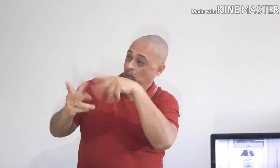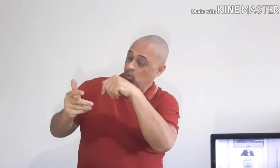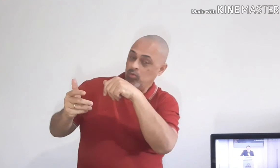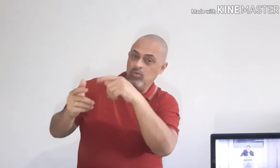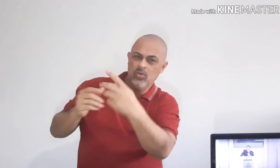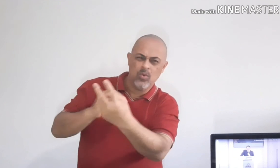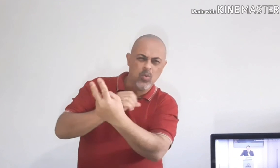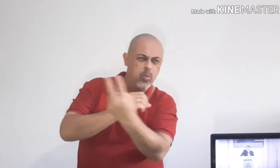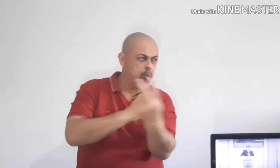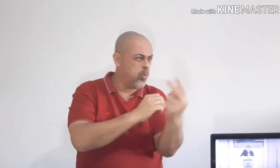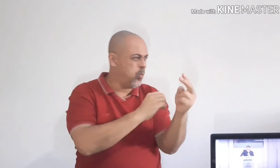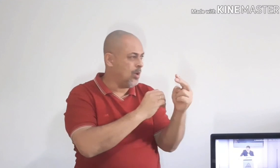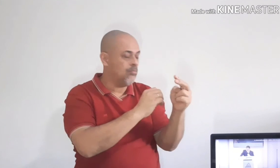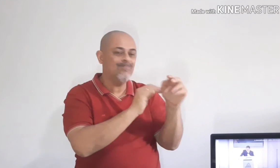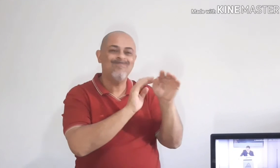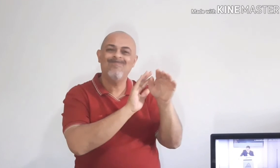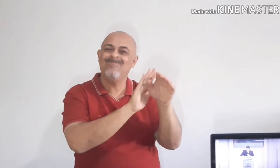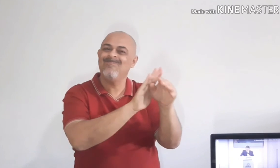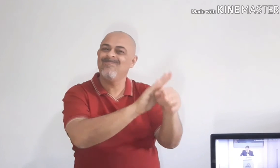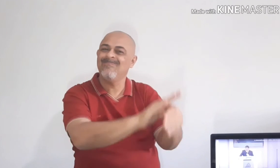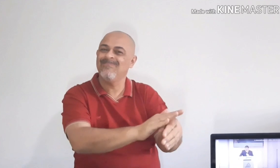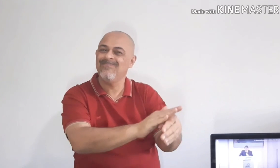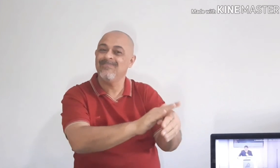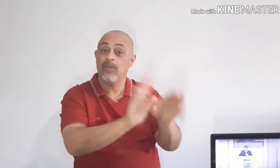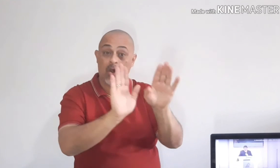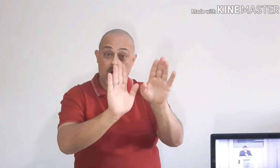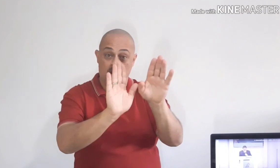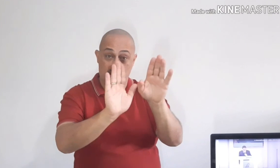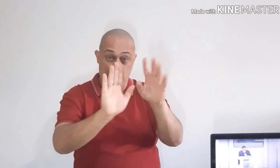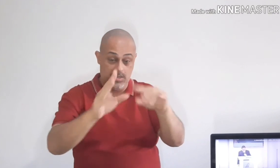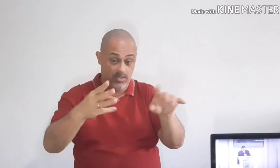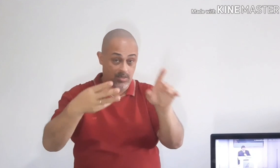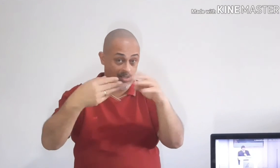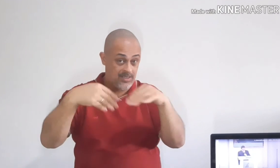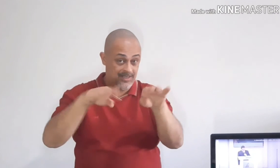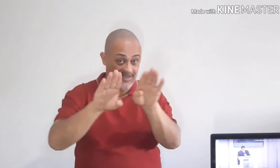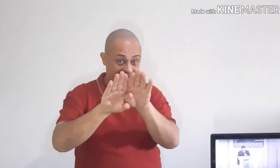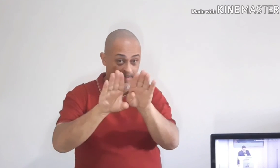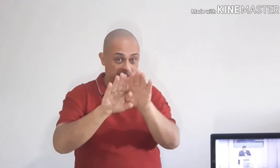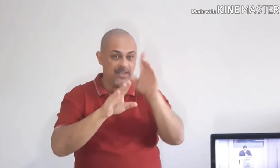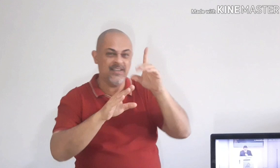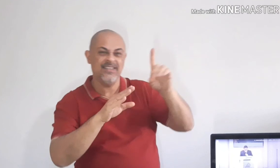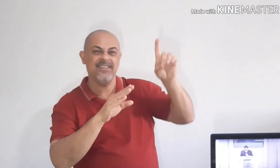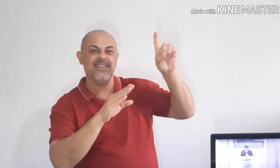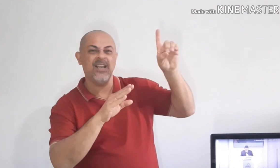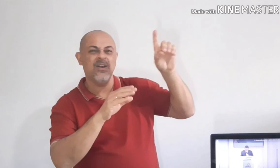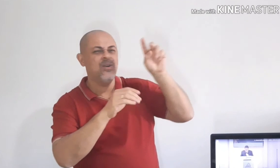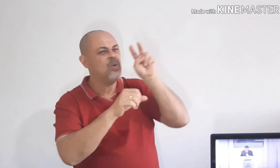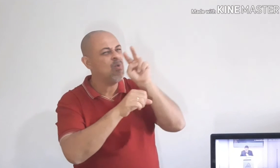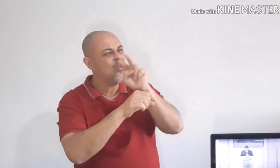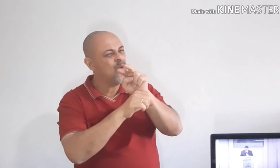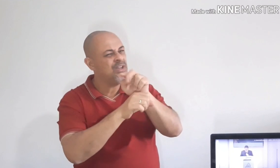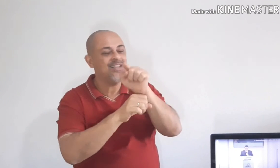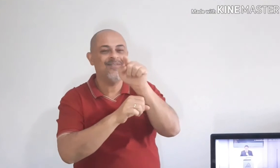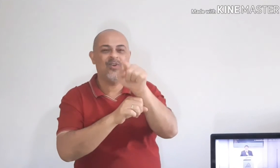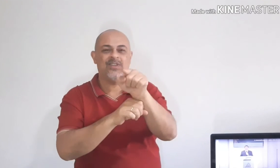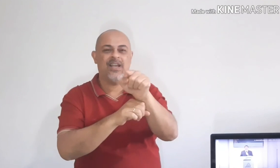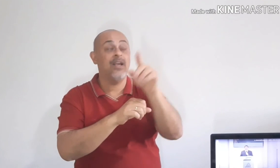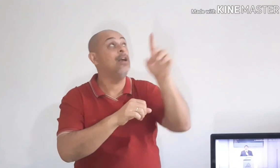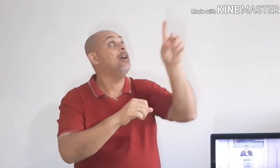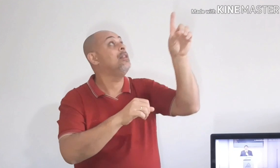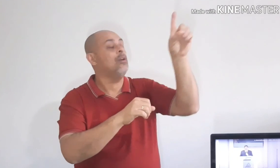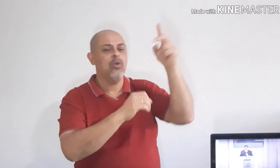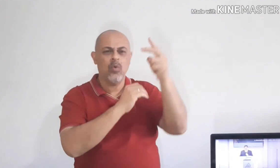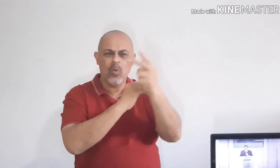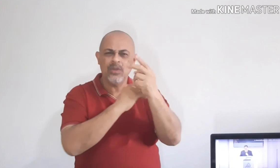circunda. E a última, sob o olhar zeloso de Deus, seremos